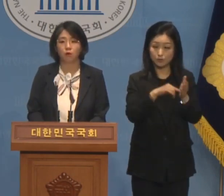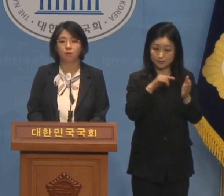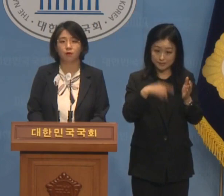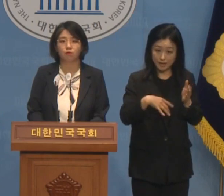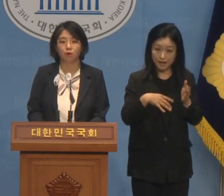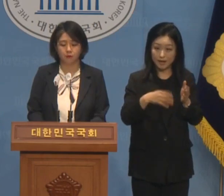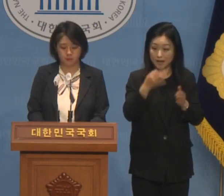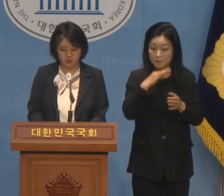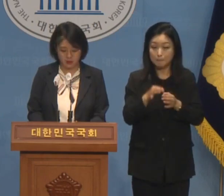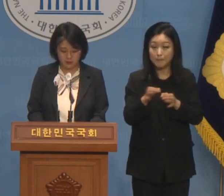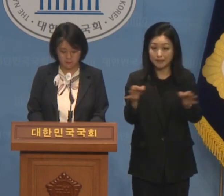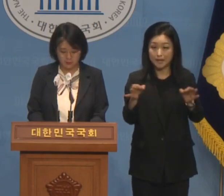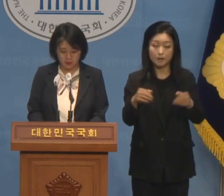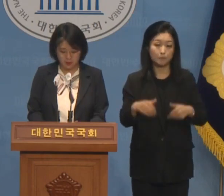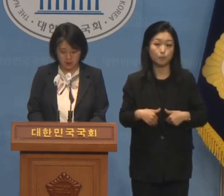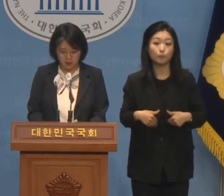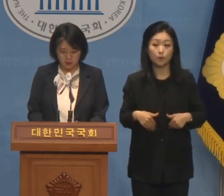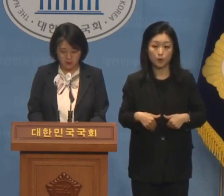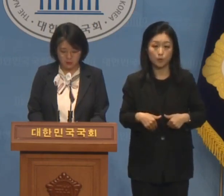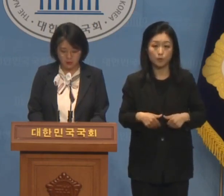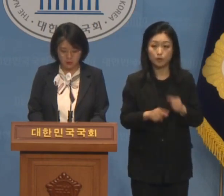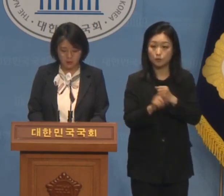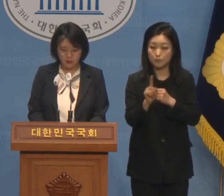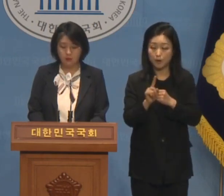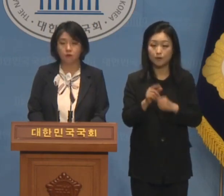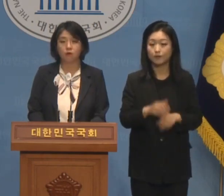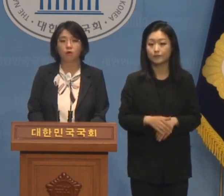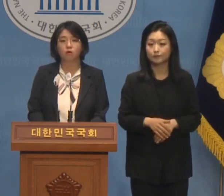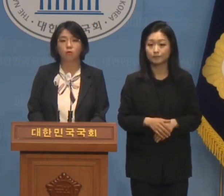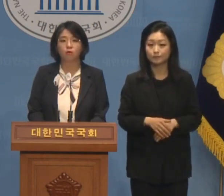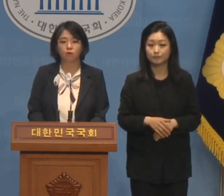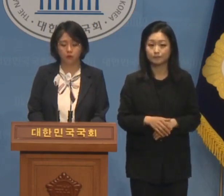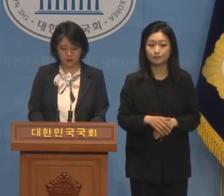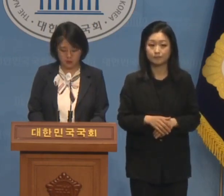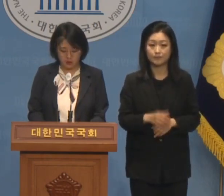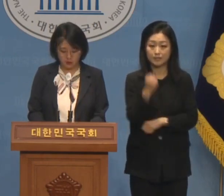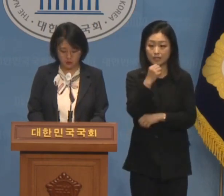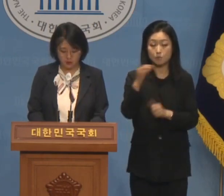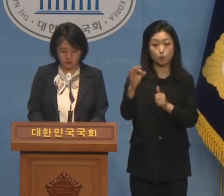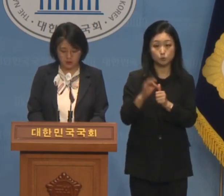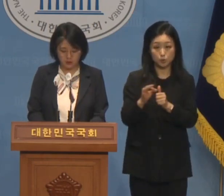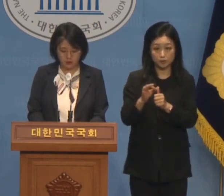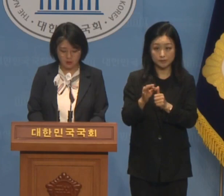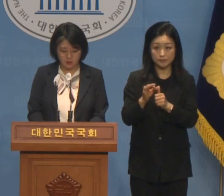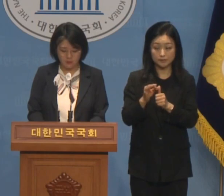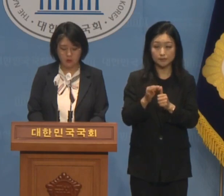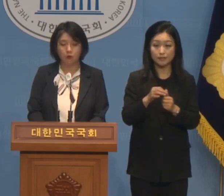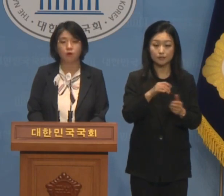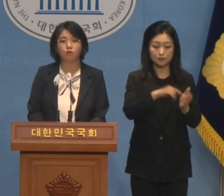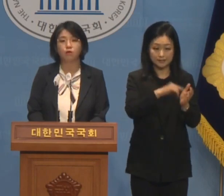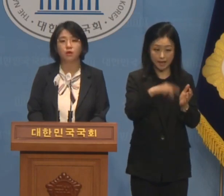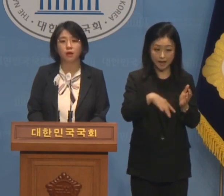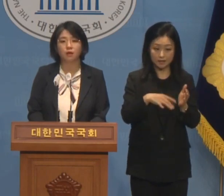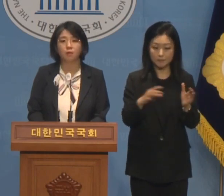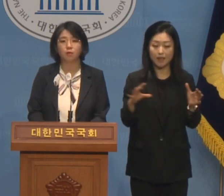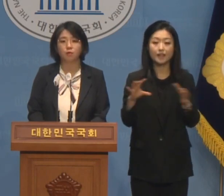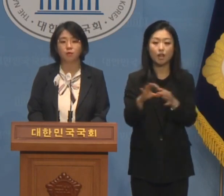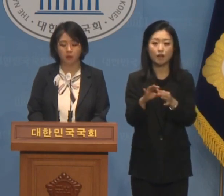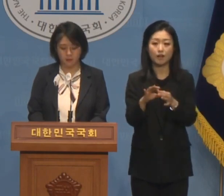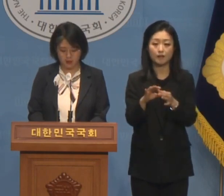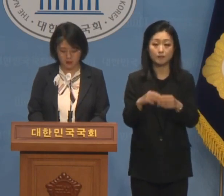결코 도입할 수 없습니다. 탄소세 도입에 있어서 기본소득과 교정조세의 결합이 거의